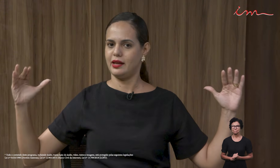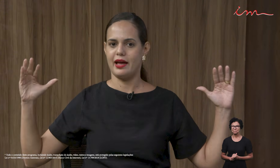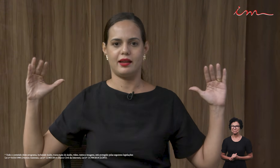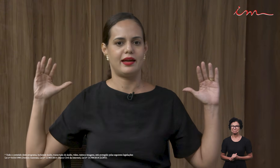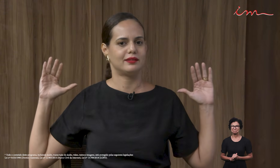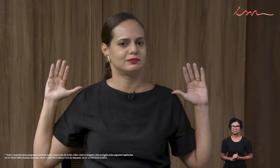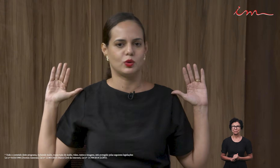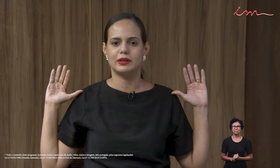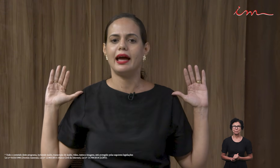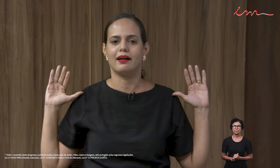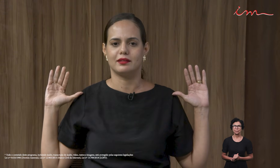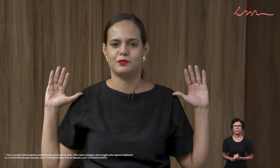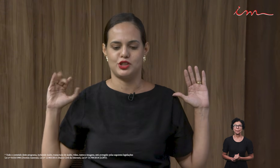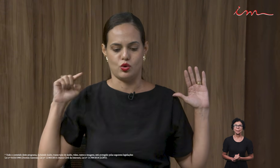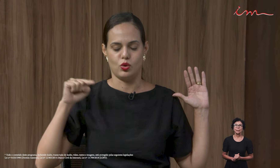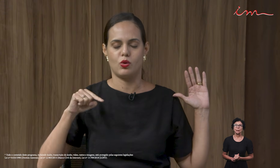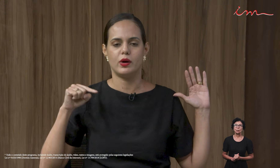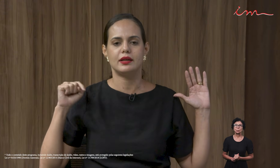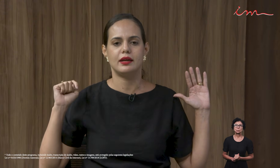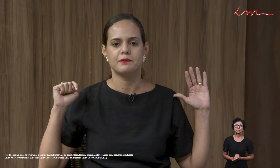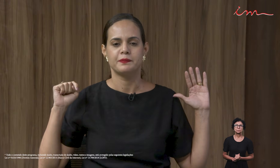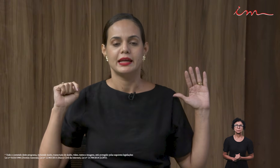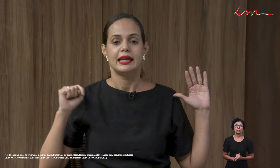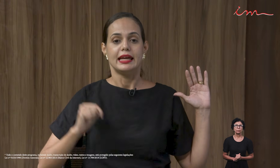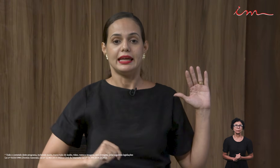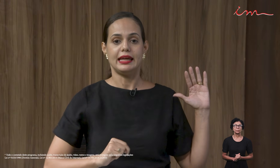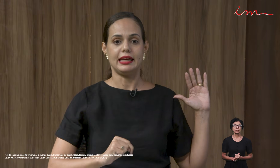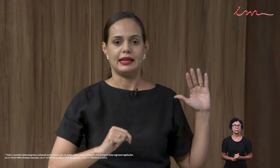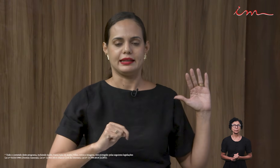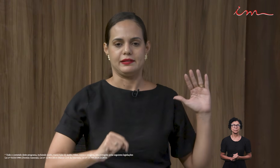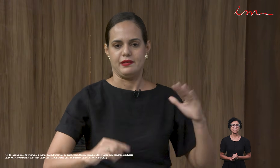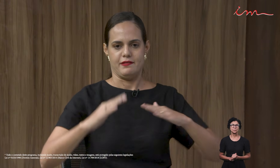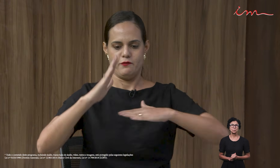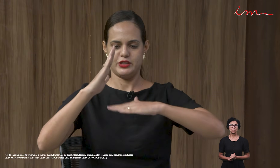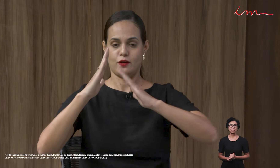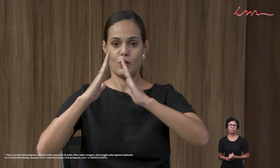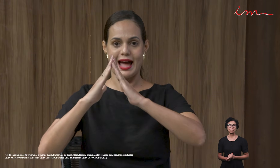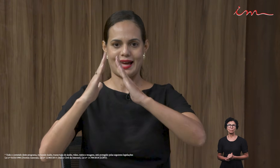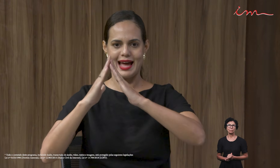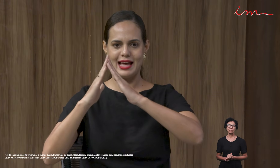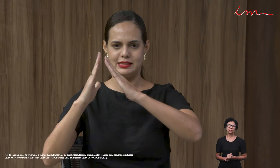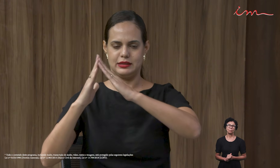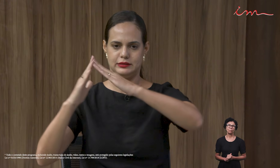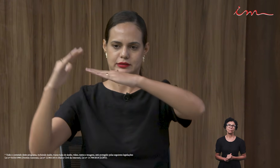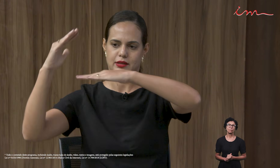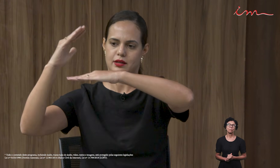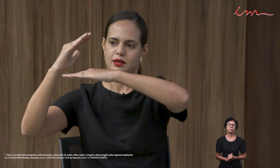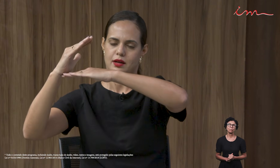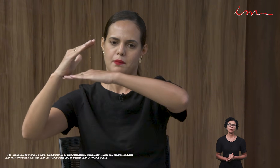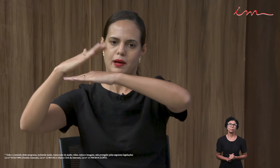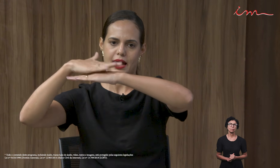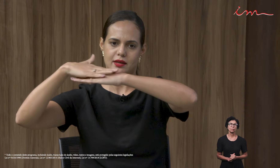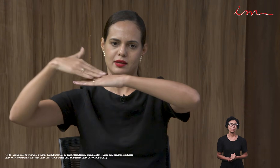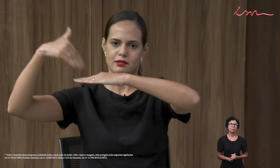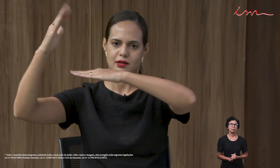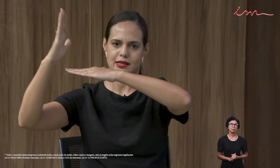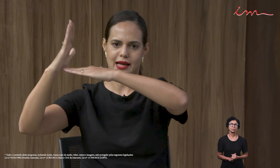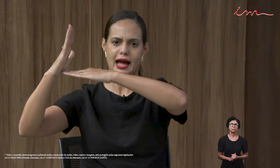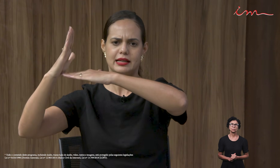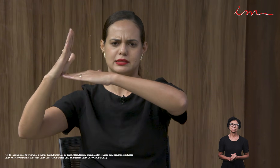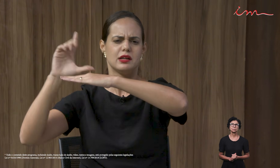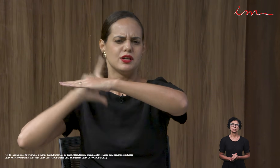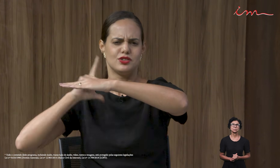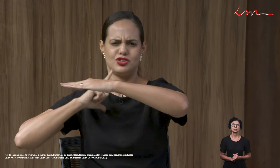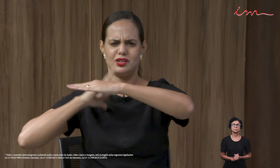Mostrando que ela era toda ela. Você já colocou aqui. E você vai colocar a casa aqui,